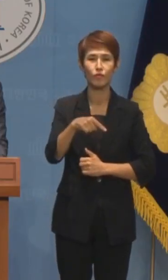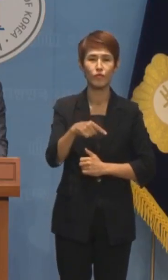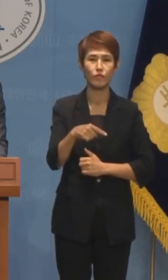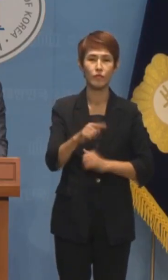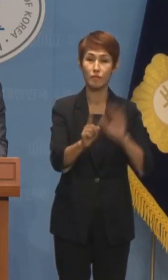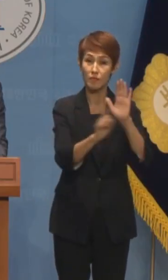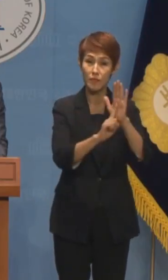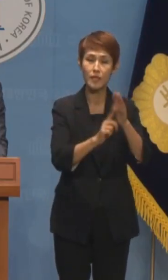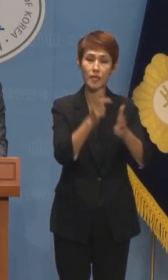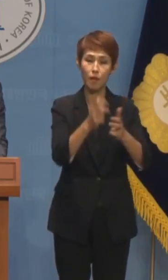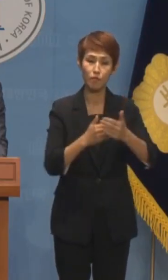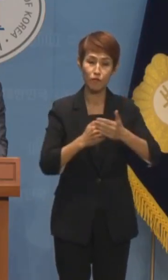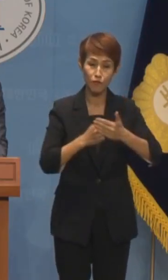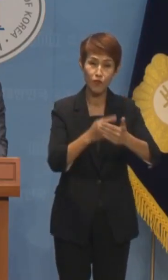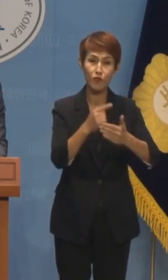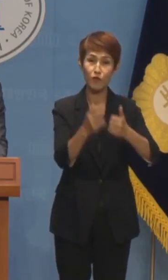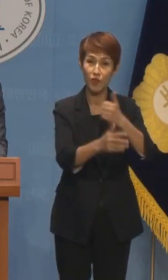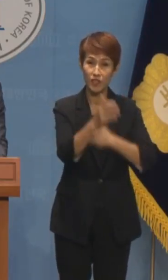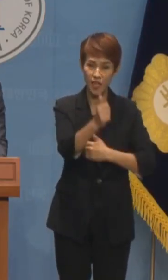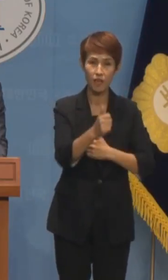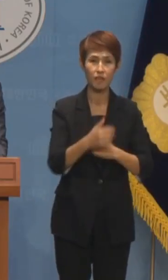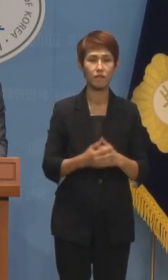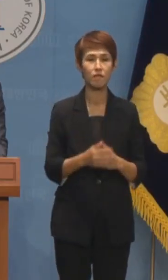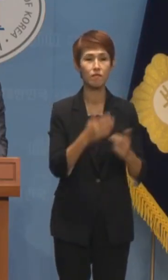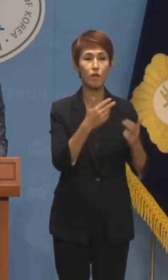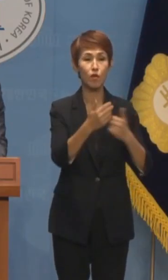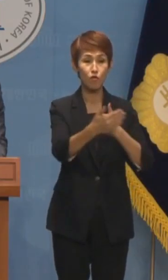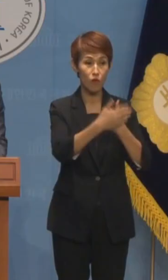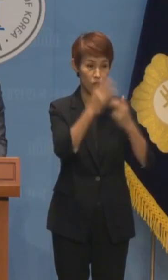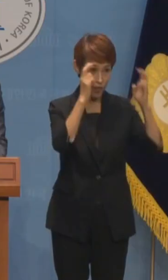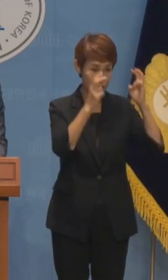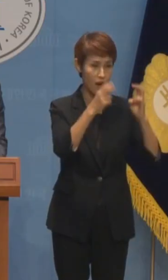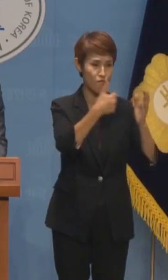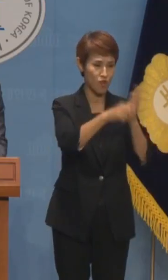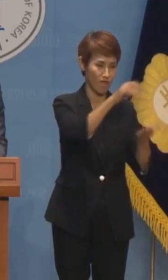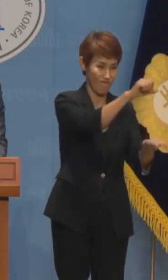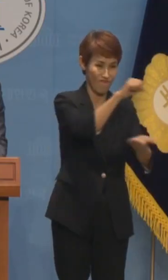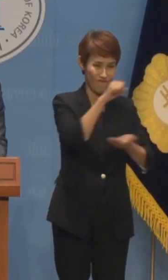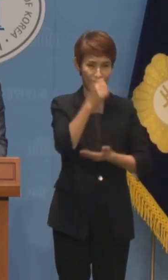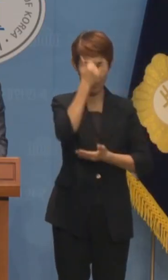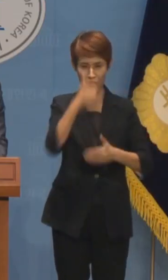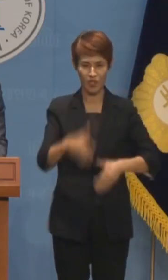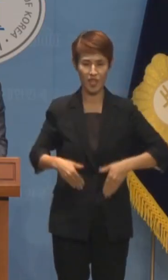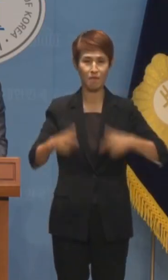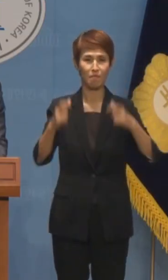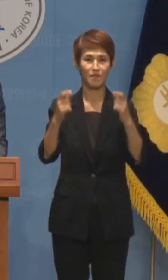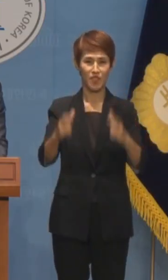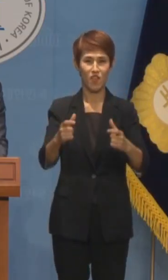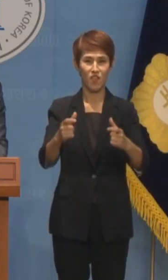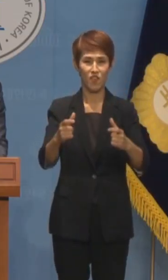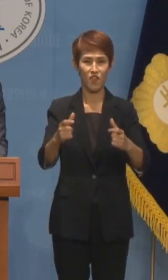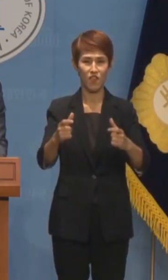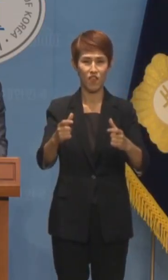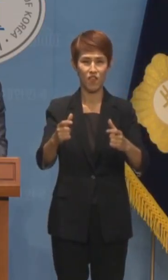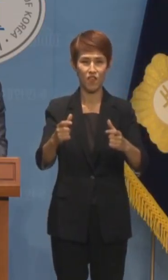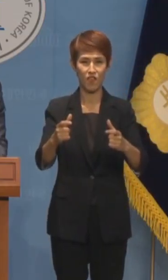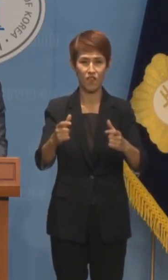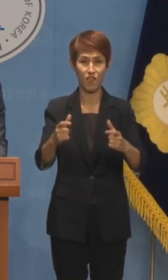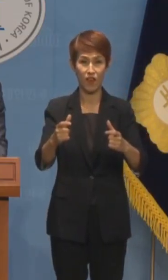협회 후원사로부터 후원 물품을 받아 본인 지역인 충남, 태안 지역에 임의적으로